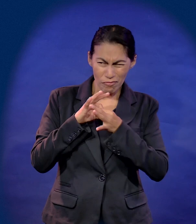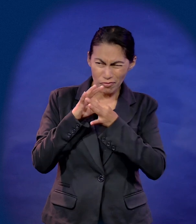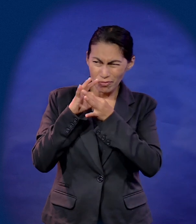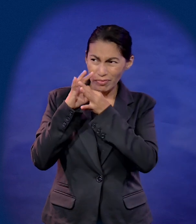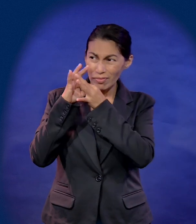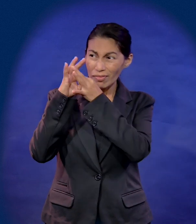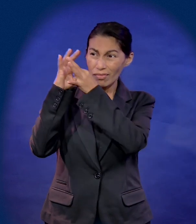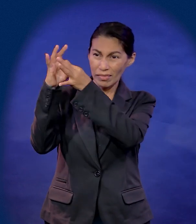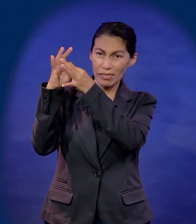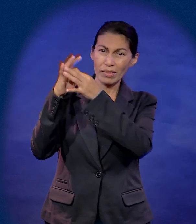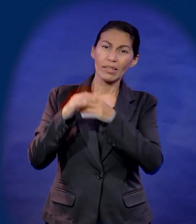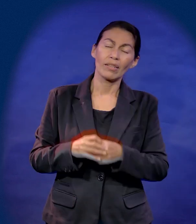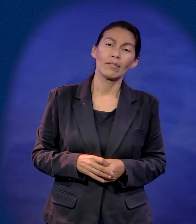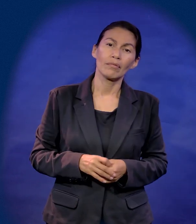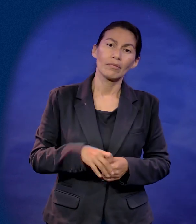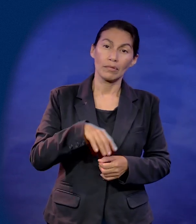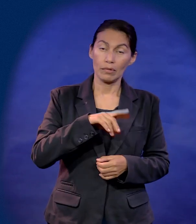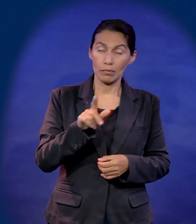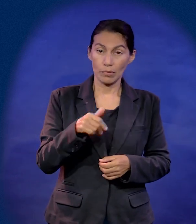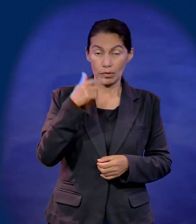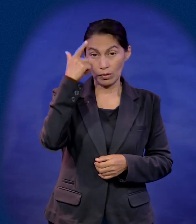esperanza de mí. Sí,